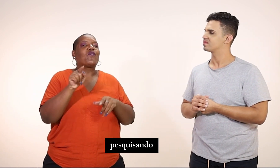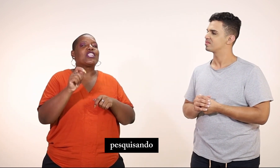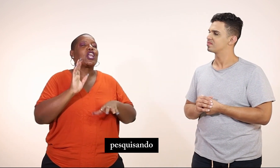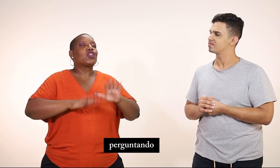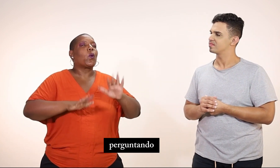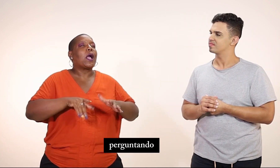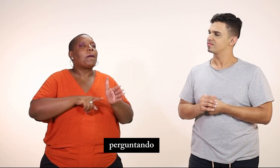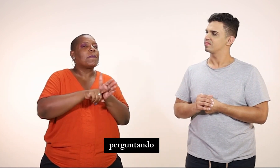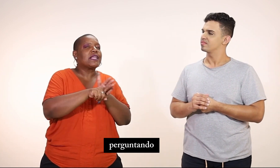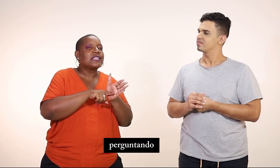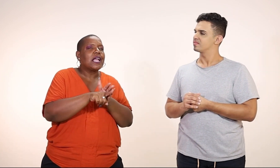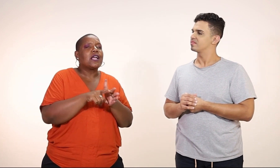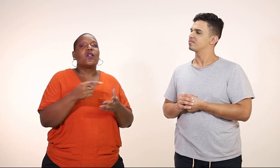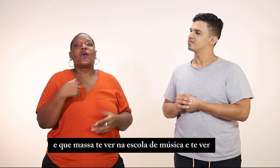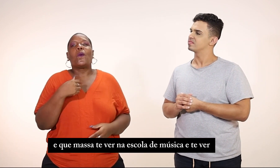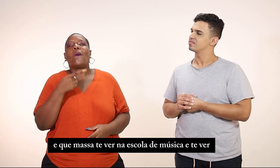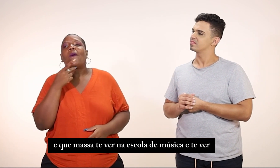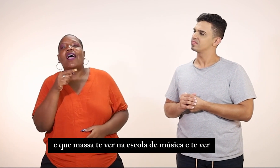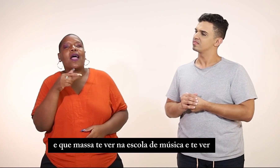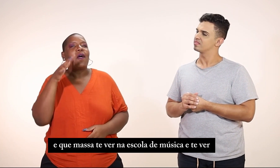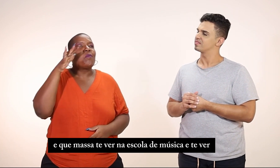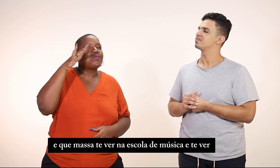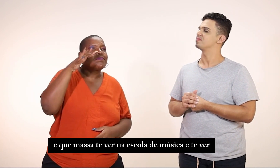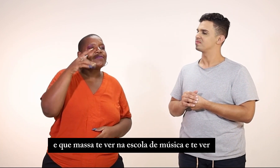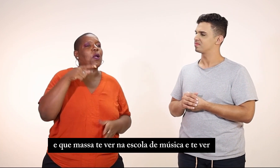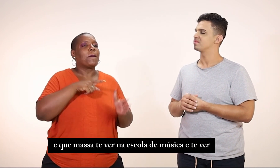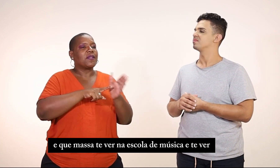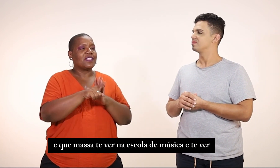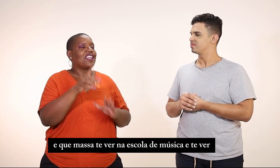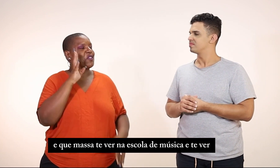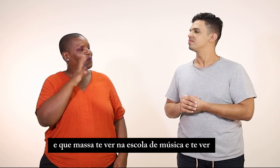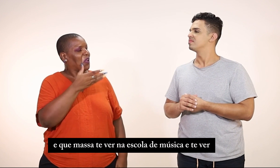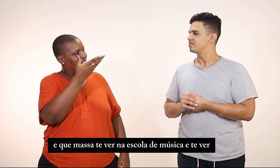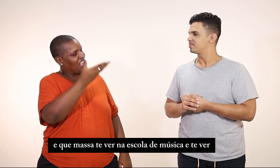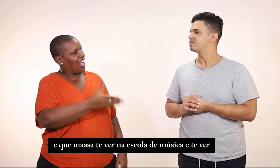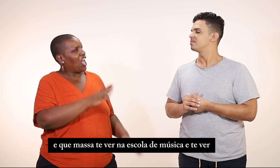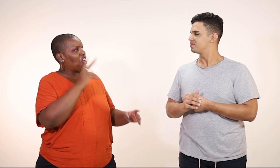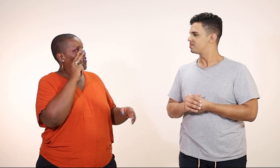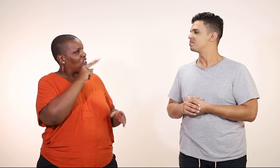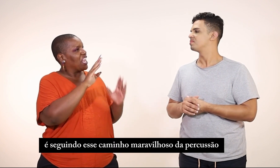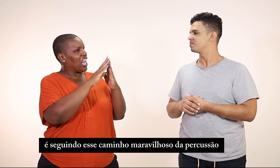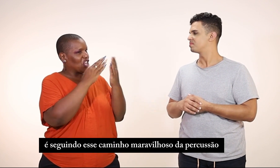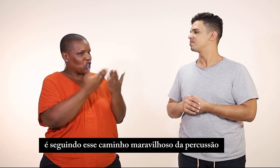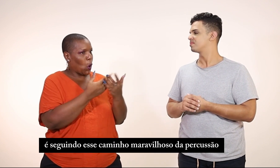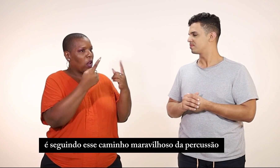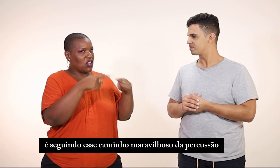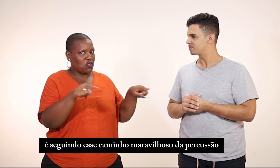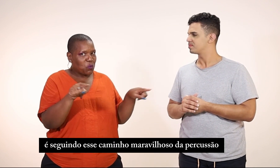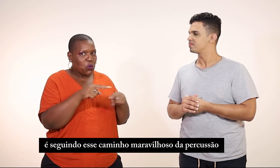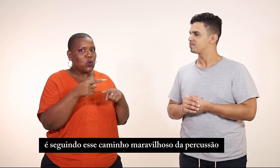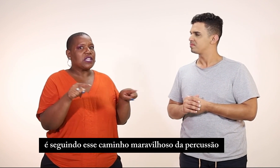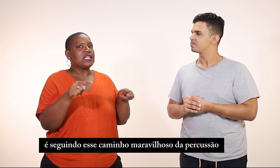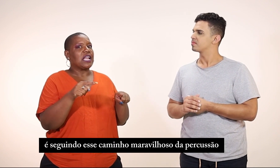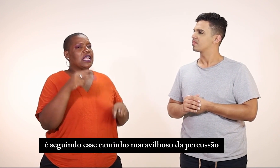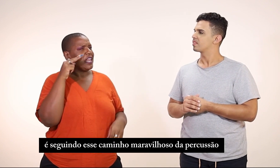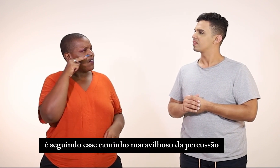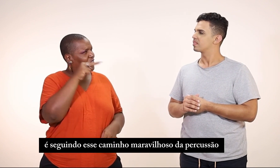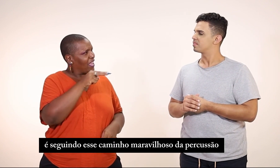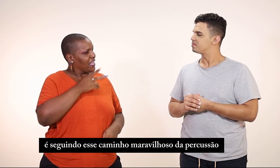pesquisando, me perguntando. E que massa te ver na escola de música, te ver seguindo esse caminho maravilhoso